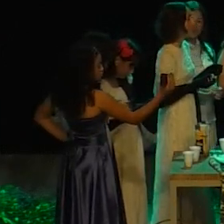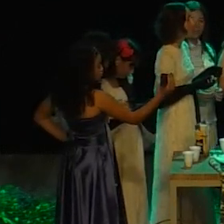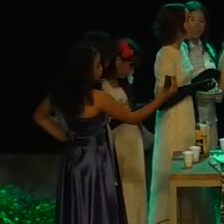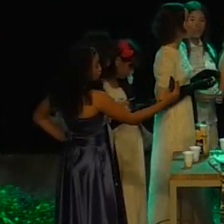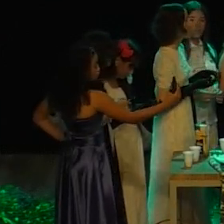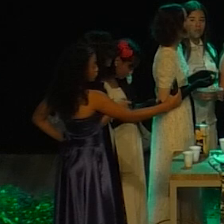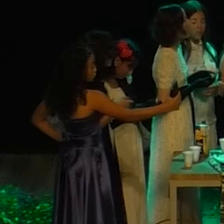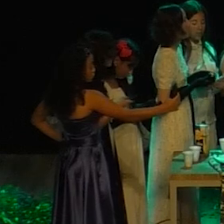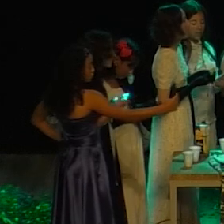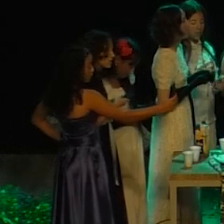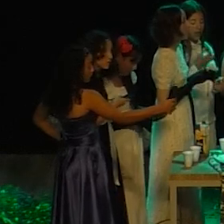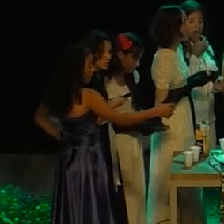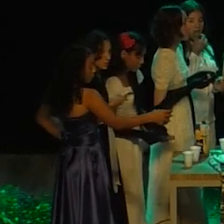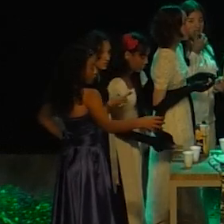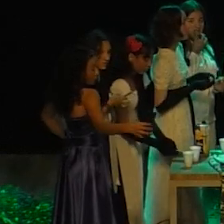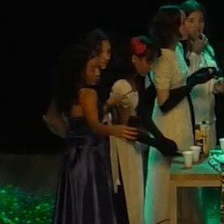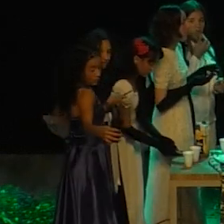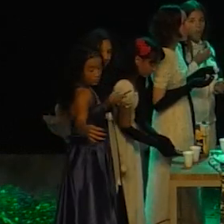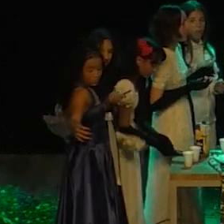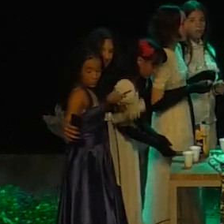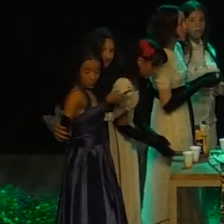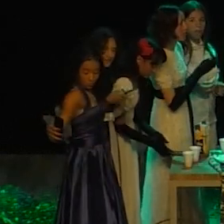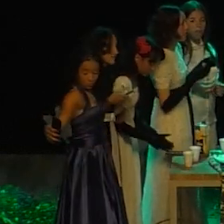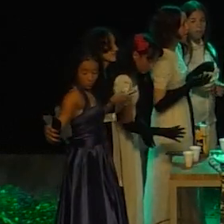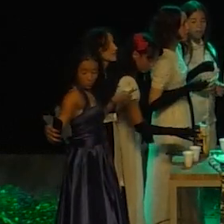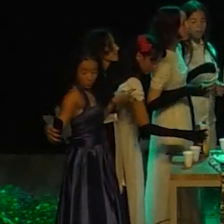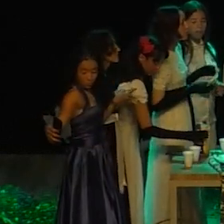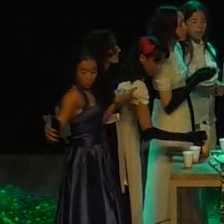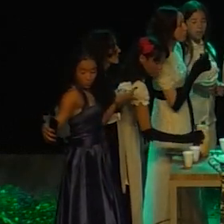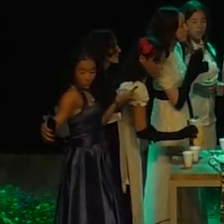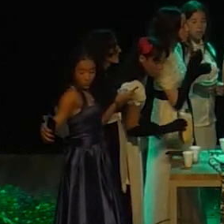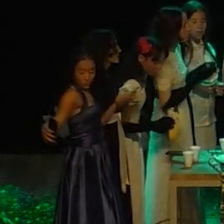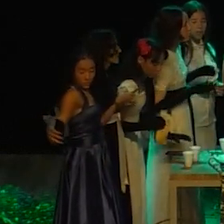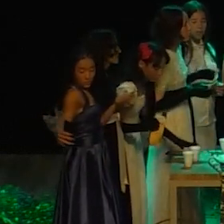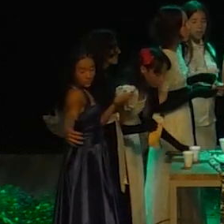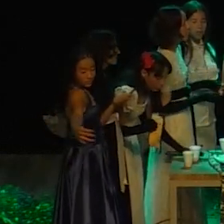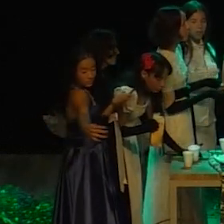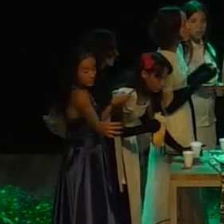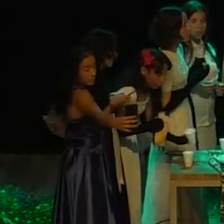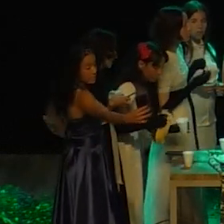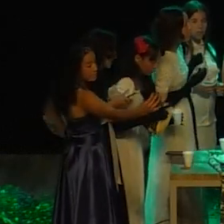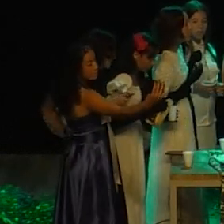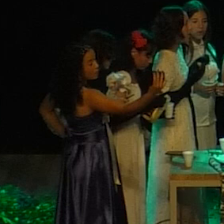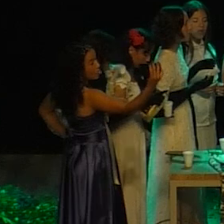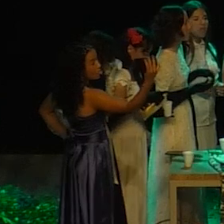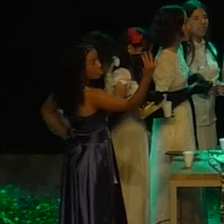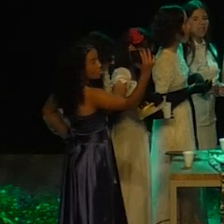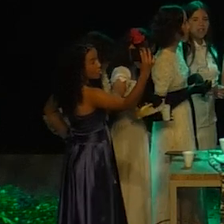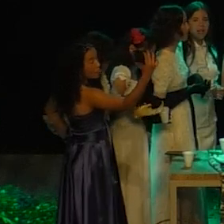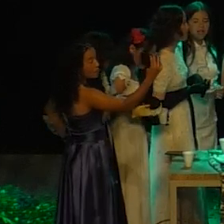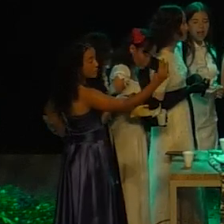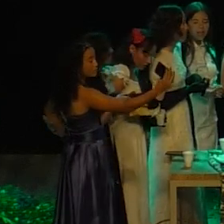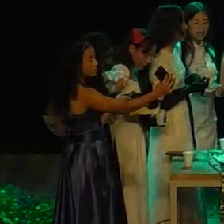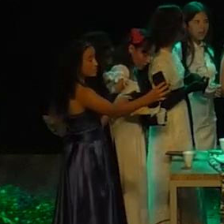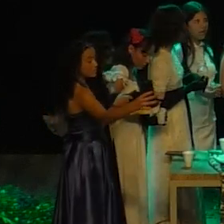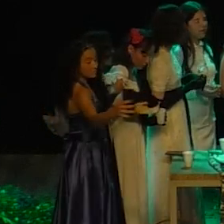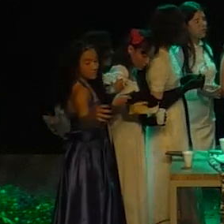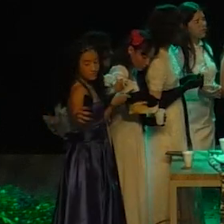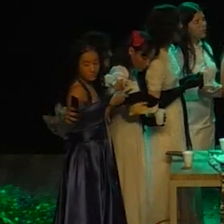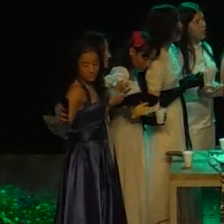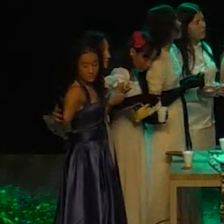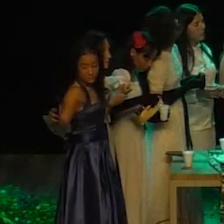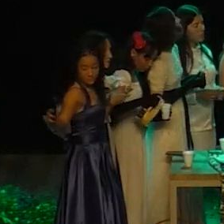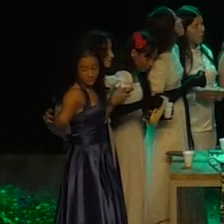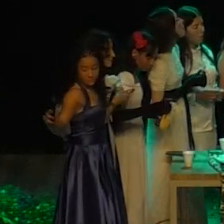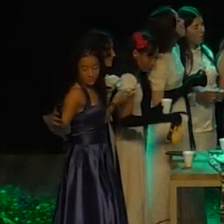aí, enquanto a gente estava olhando para o outro lado, do nada apareceu uma vaca e comeu todo o nosso almoço, até mesmo os guardanapos. Que esganada! Pois